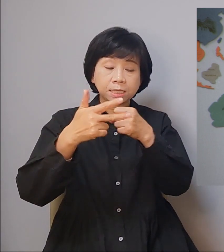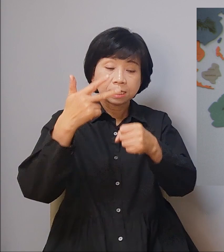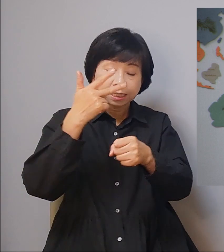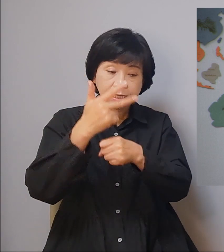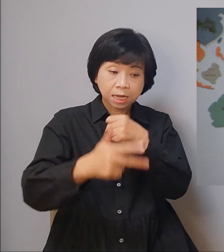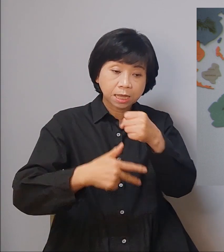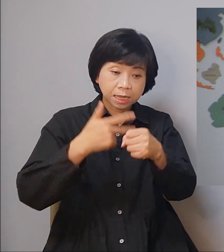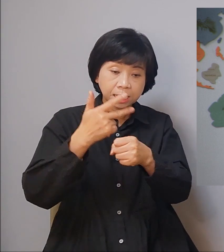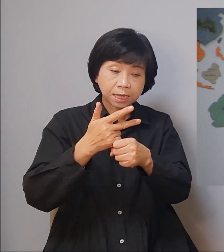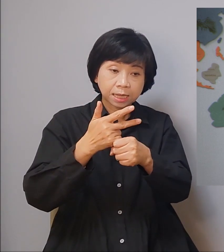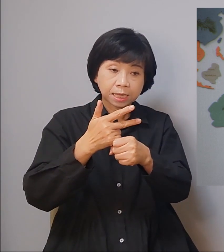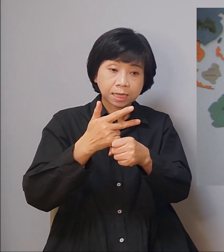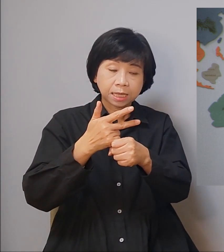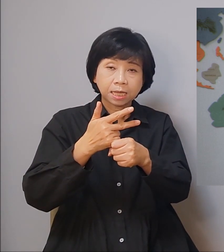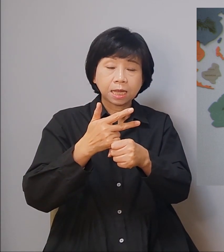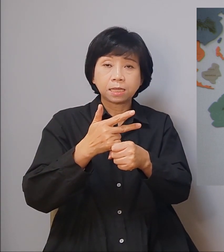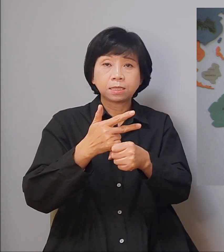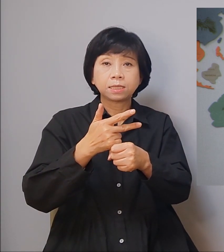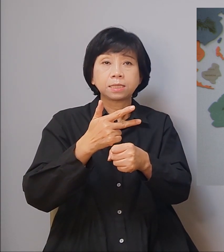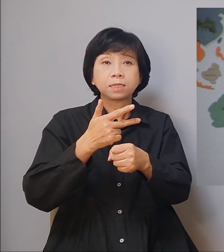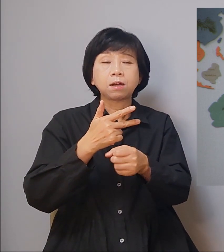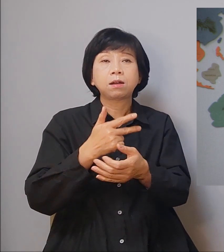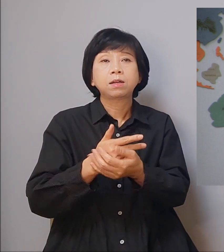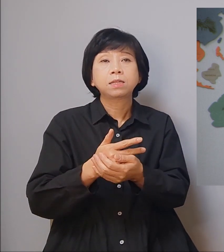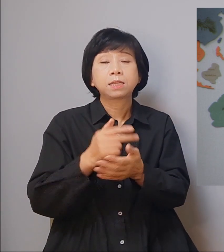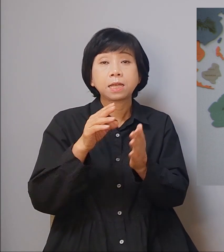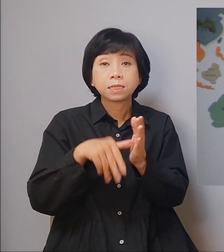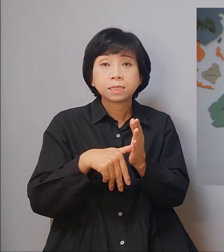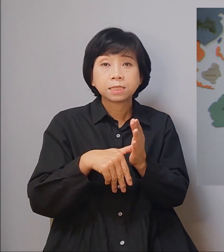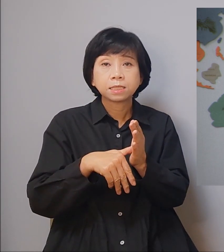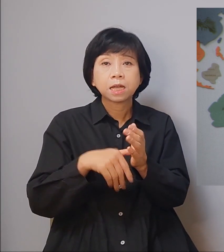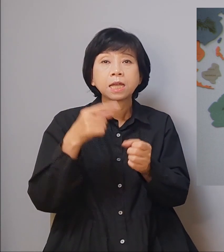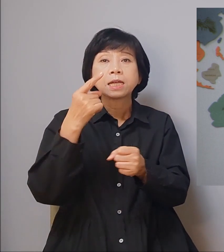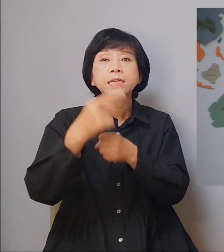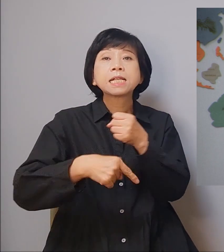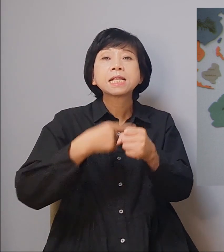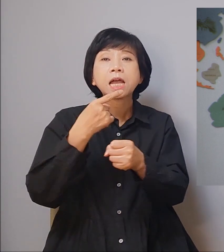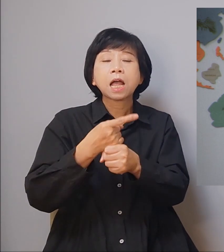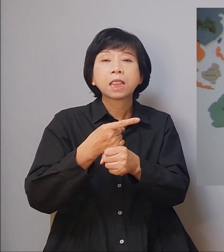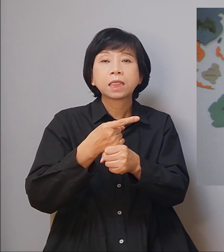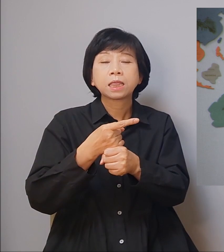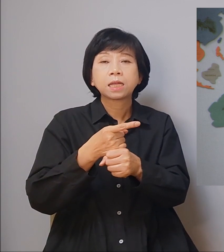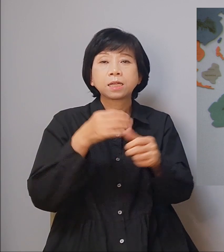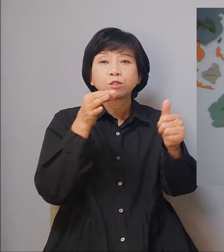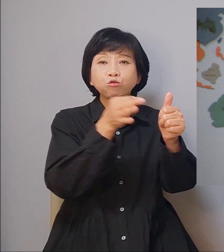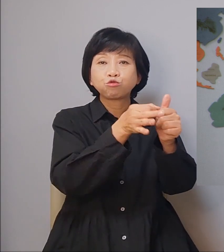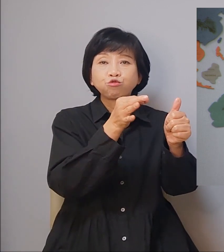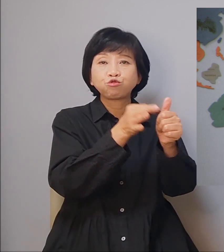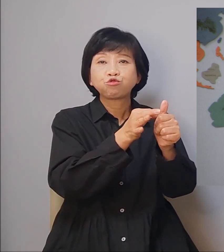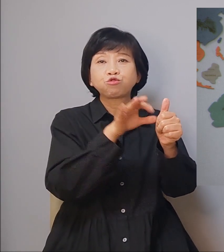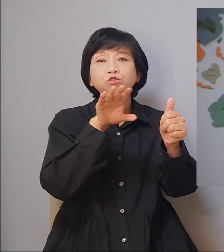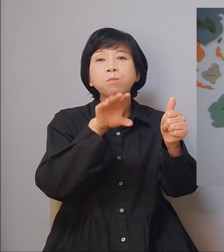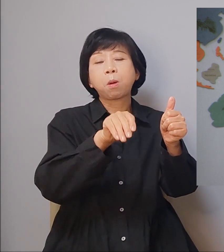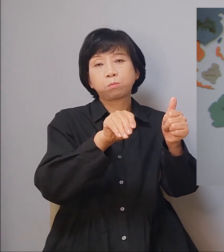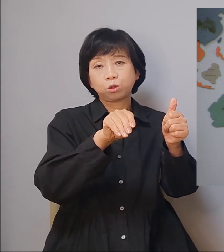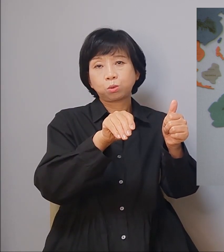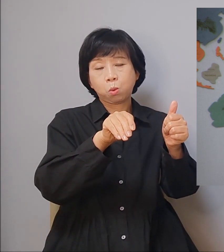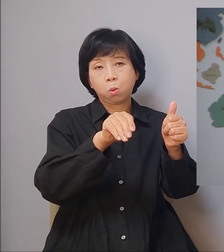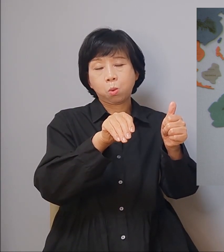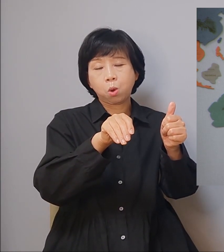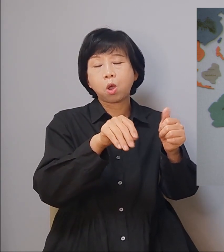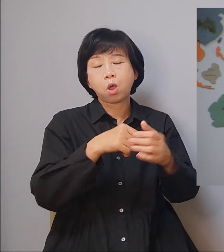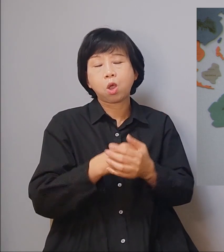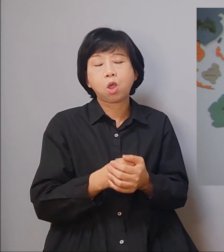선교사님이나 국내 목회자들은 1년을 쉬도록 하겠습니다. 1년을 쉬지만 계속해서 기도하고 또 연결하고